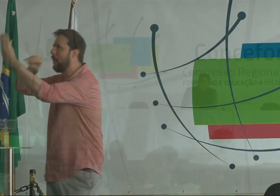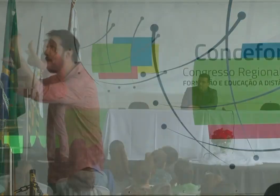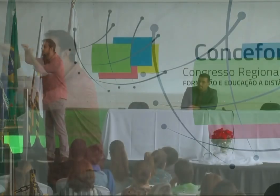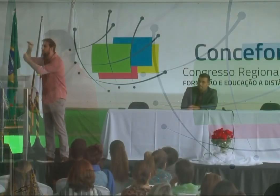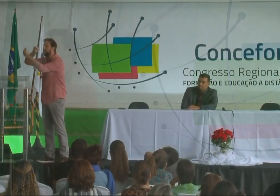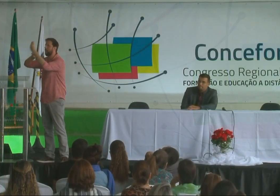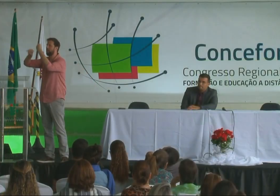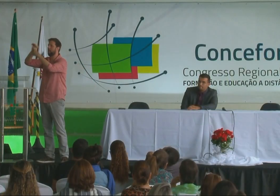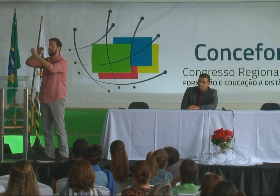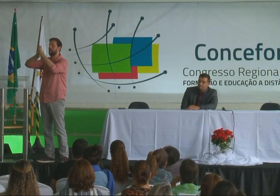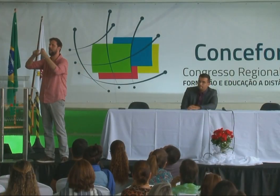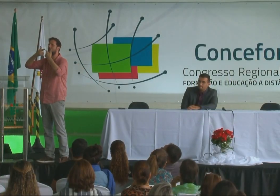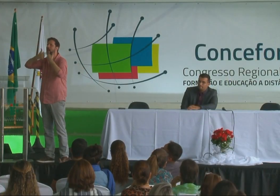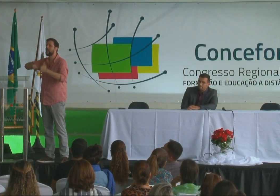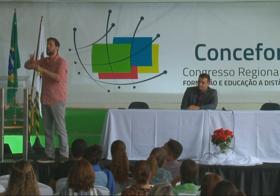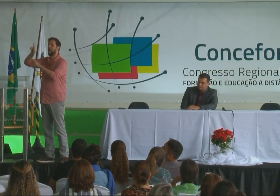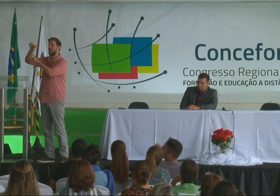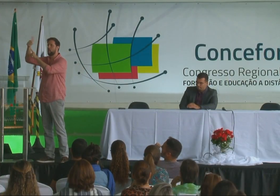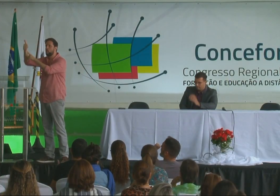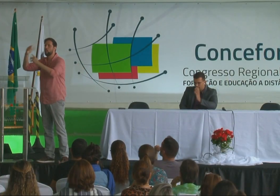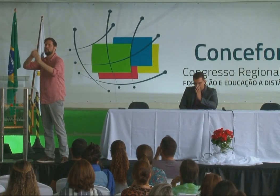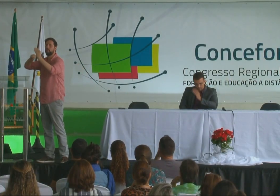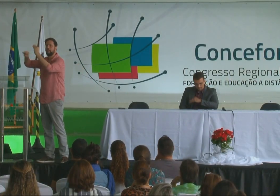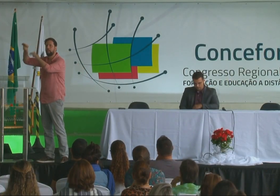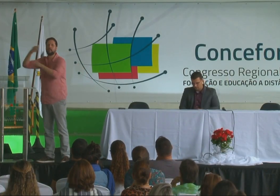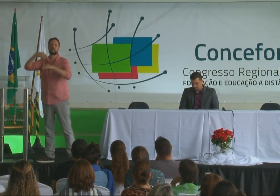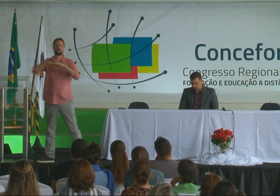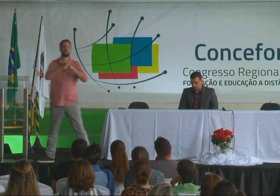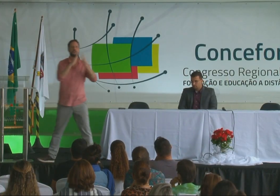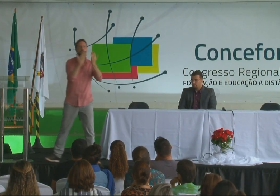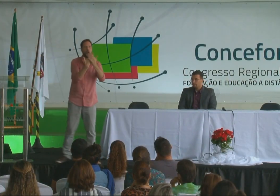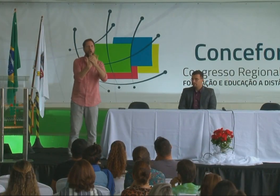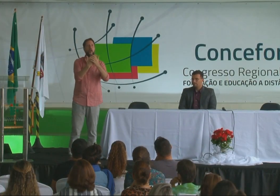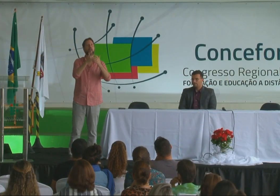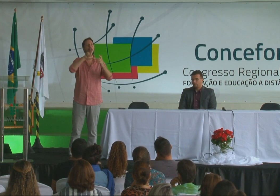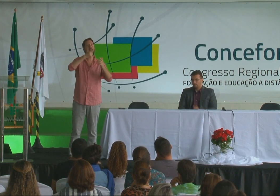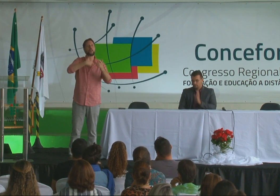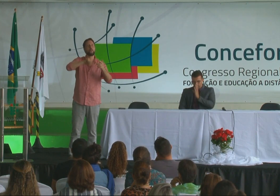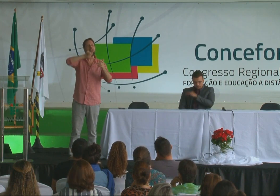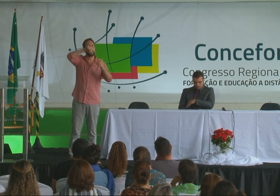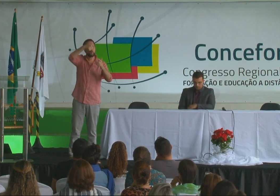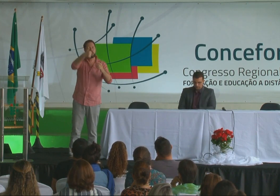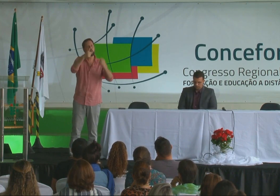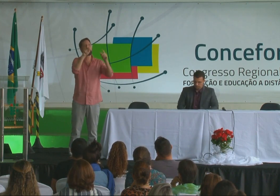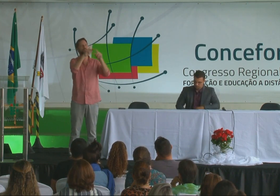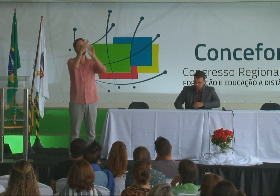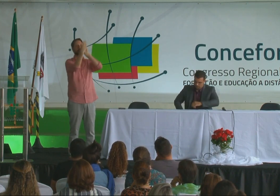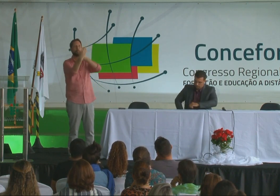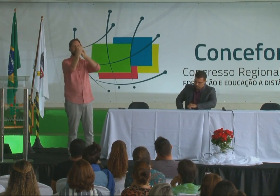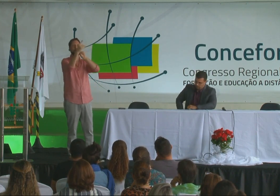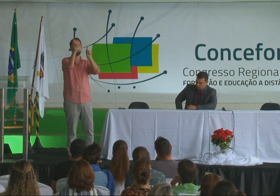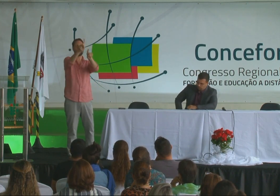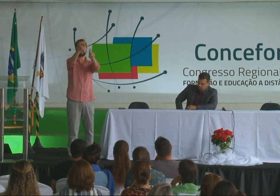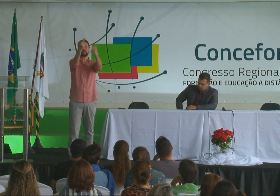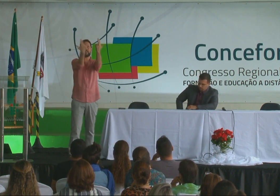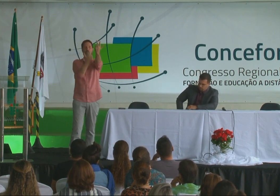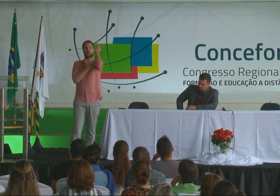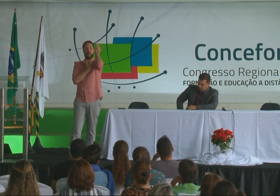Em casa, vocês têm as relações naturalmente com seus pares, porque é a língua natural de vocês. Enfim, em todos esses espaços, o